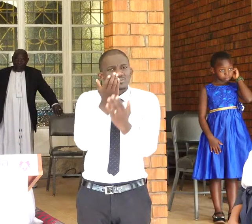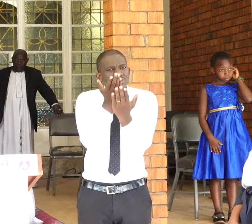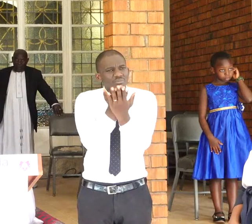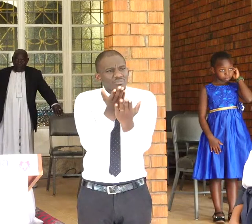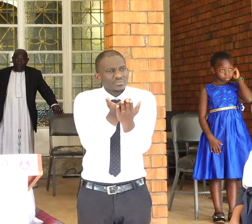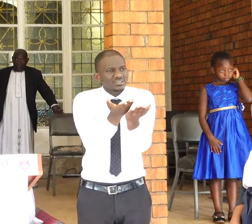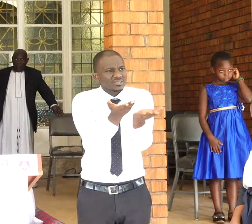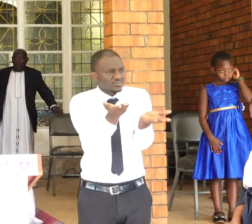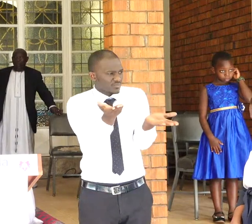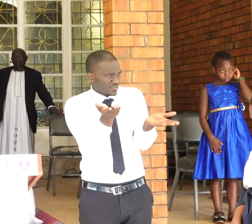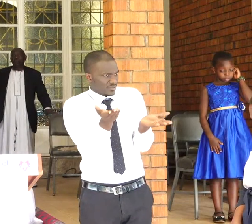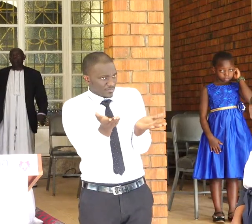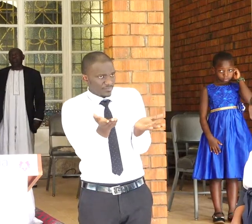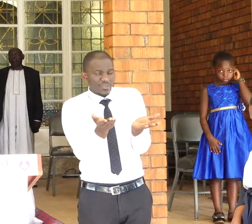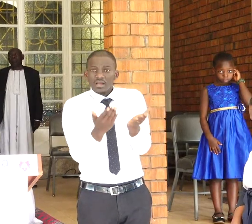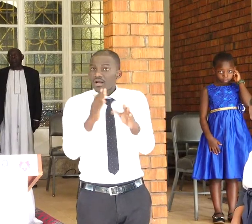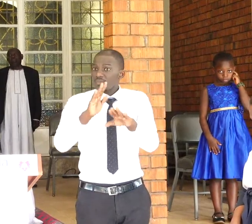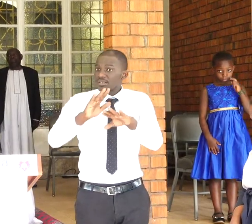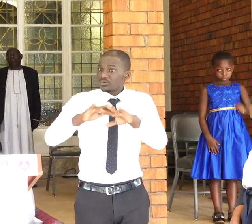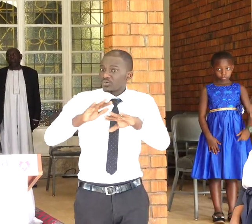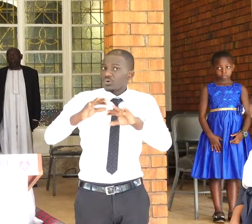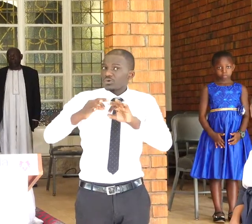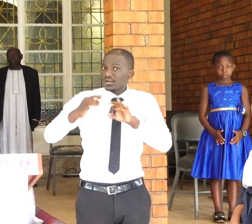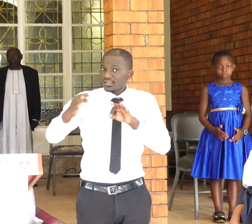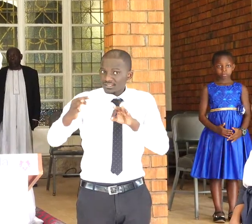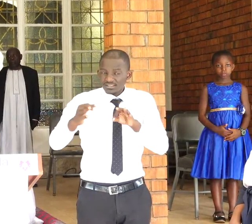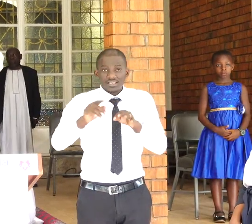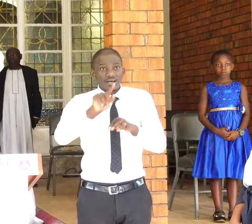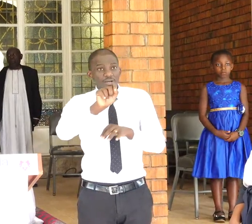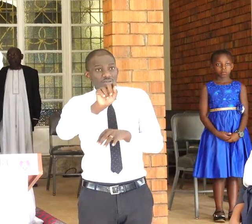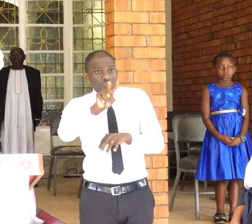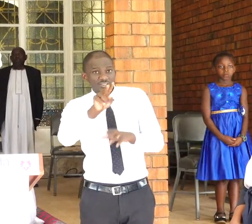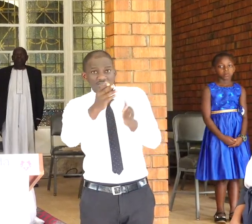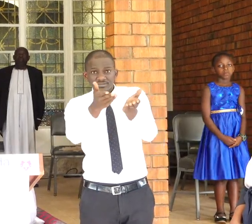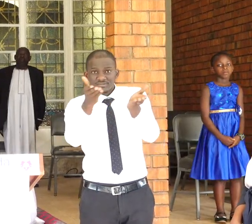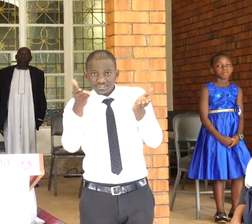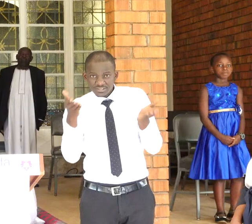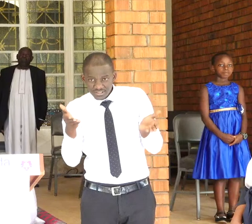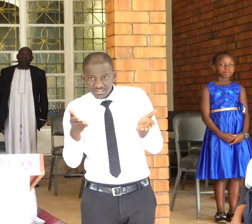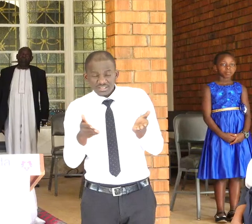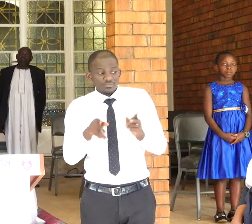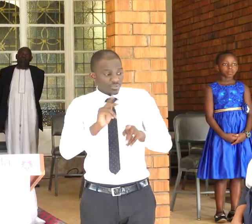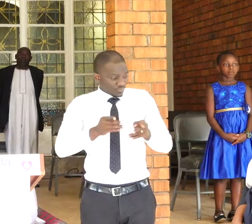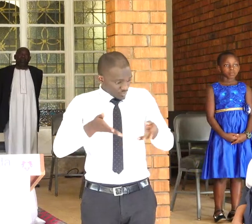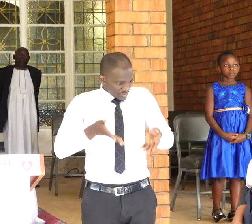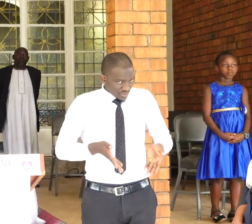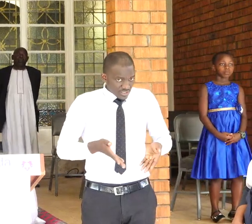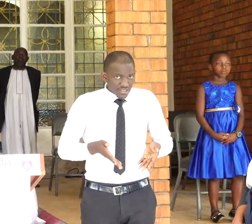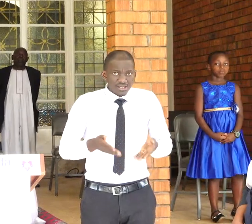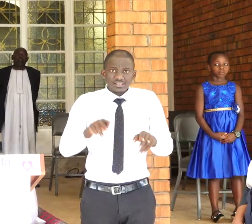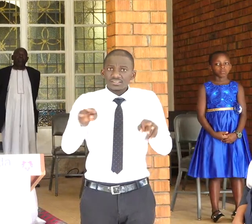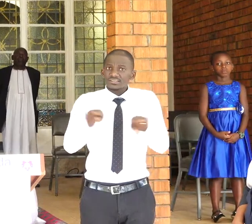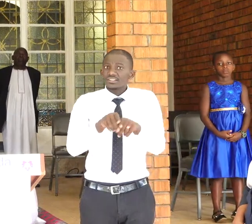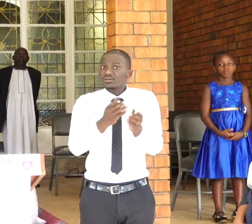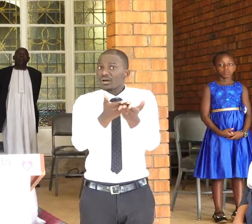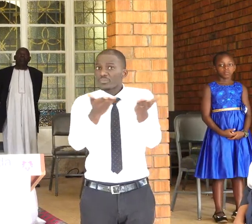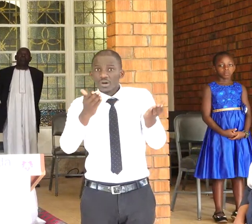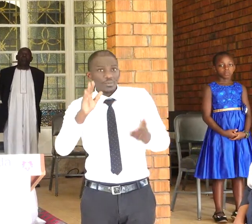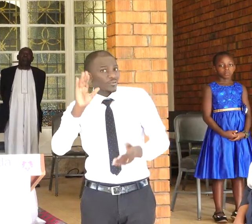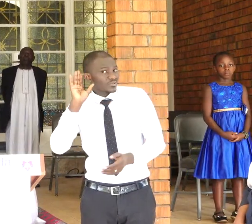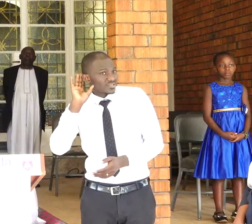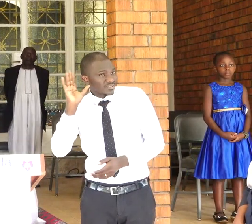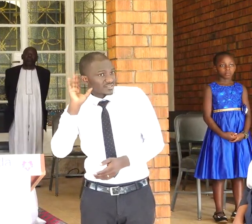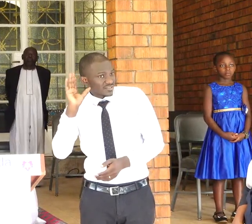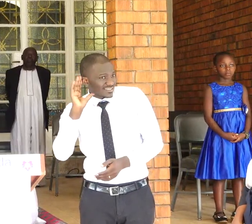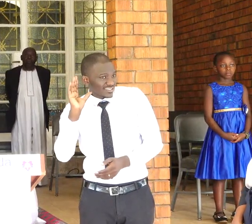w'oli ali ku mutimbagano naawe ali mu kifo kino naawe awulira eddoboozi lyange wonna